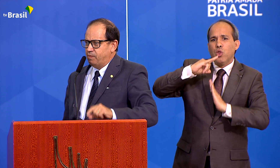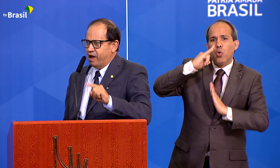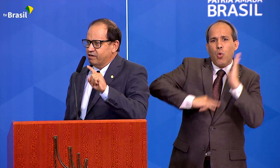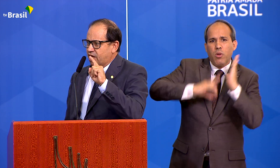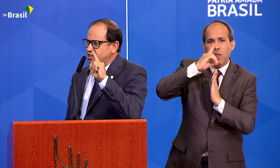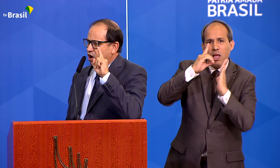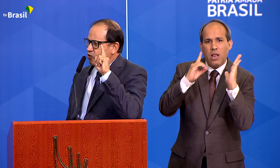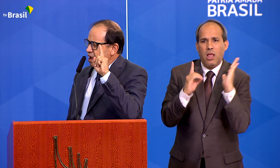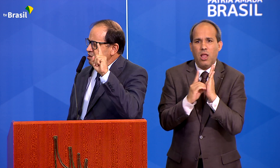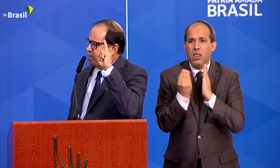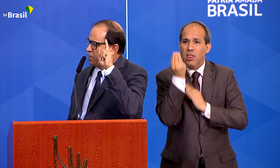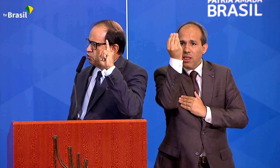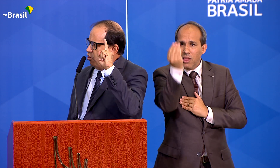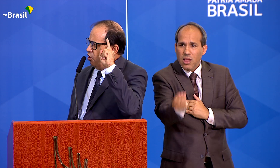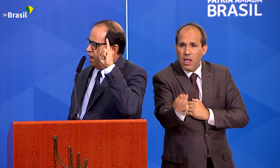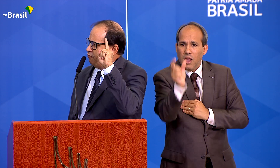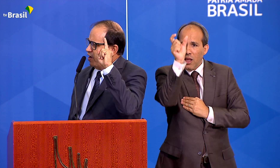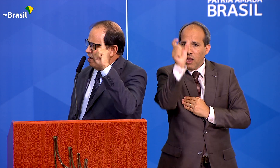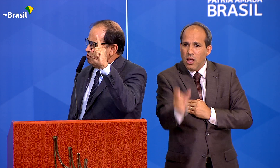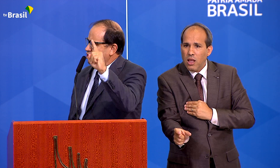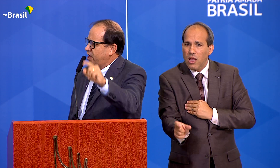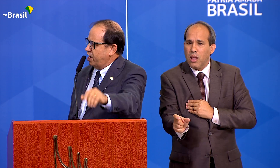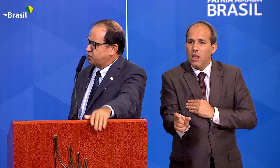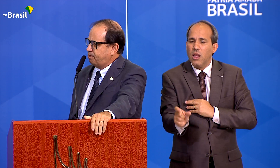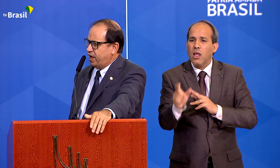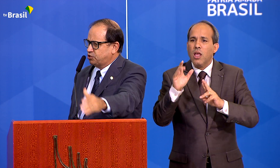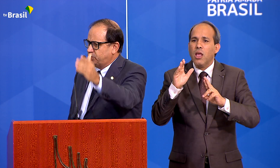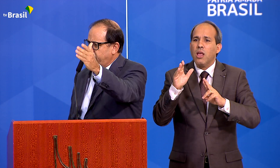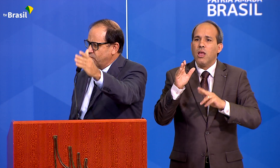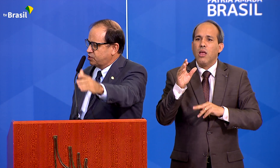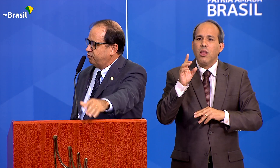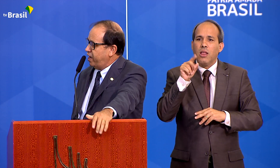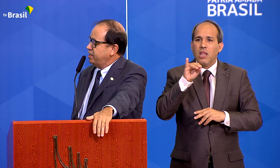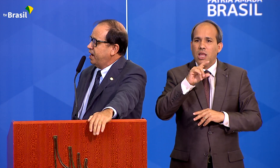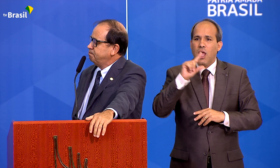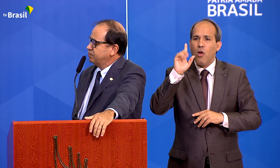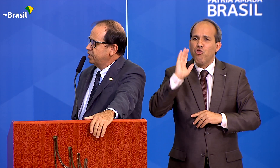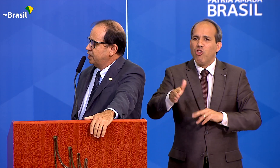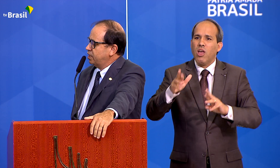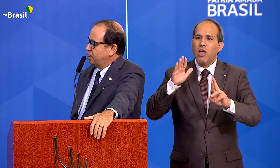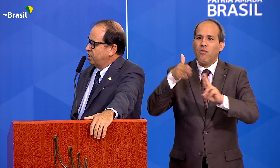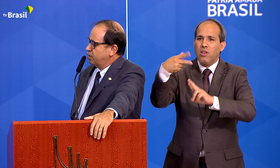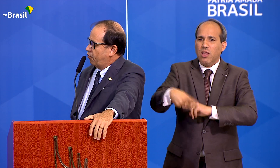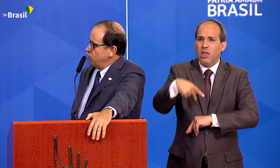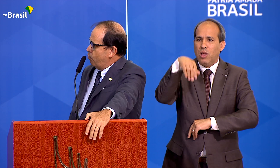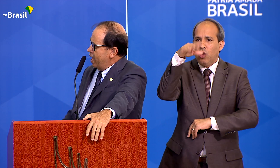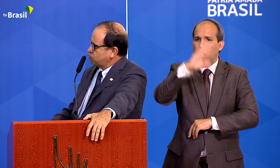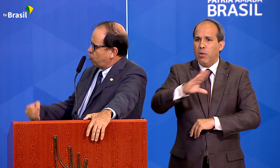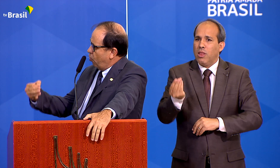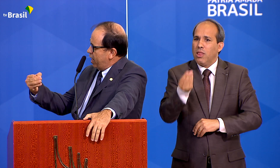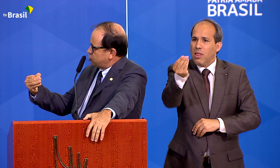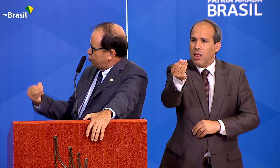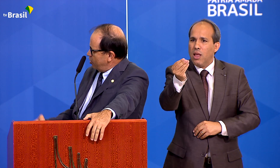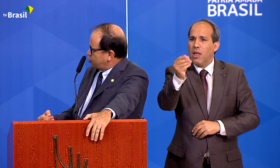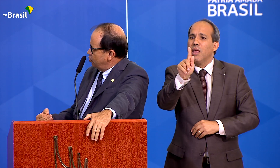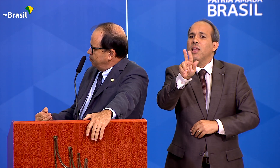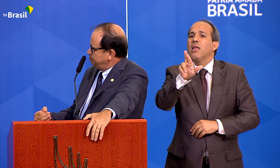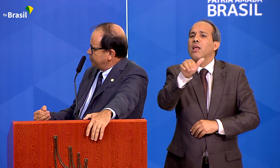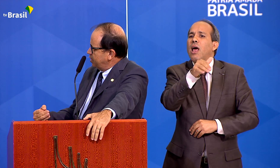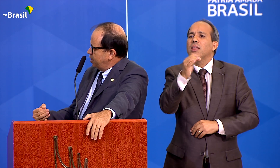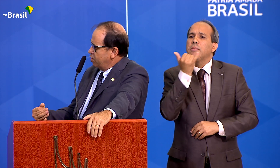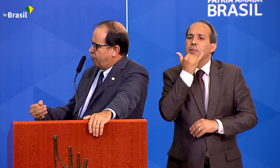dando Liberdade alguém que se tornou referência nesse país o Daniel Silveira foi um ato